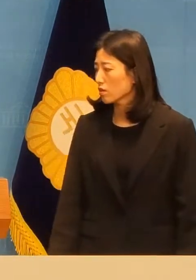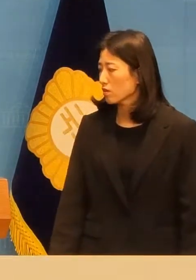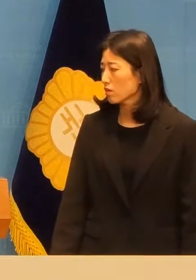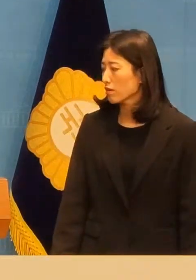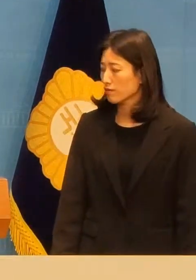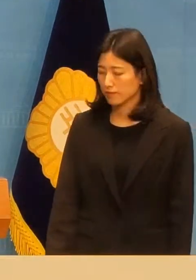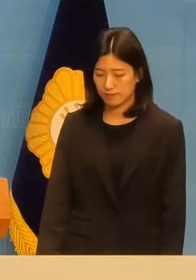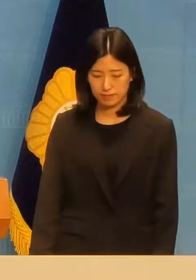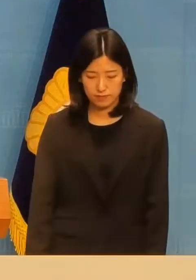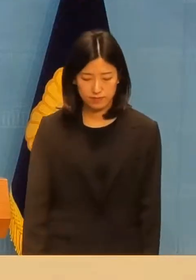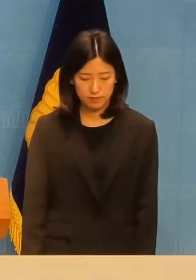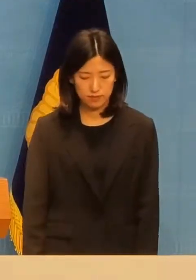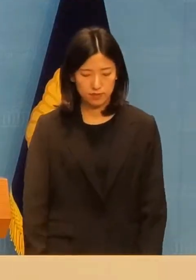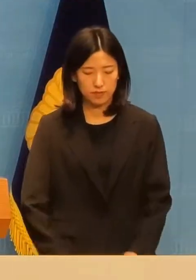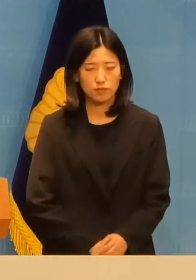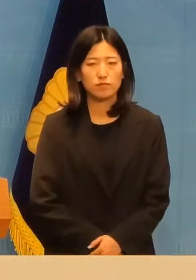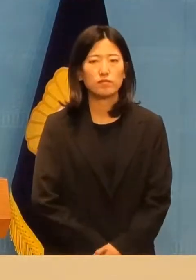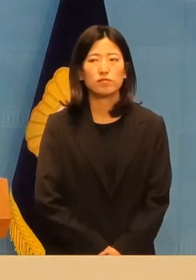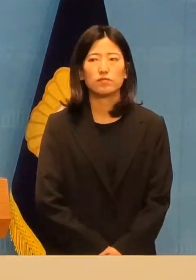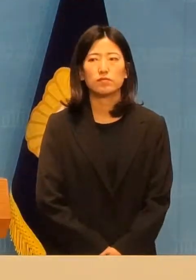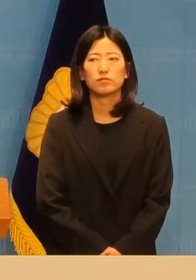안녕하십니까.